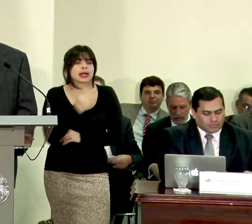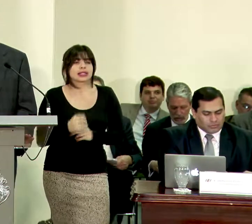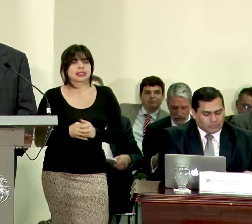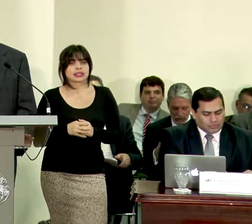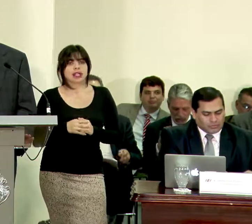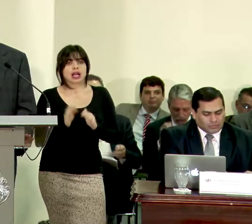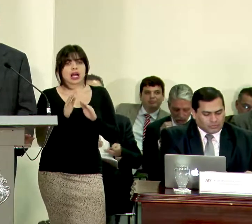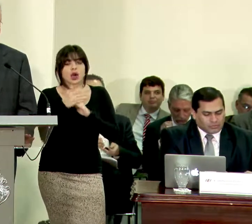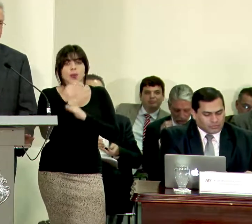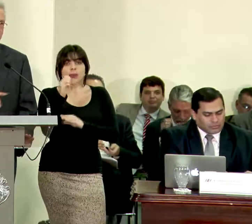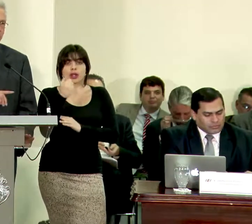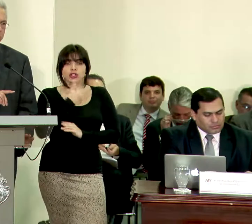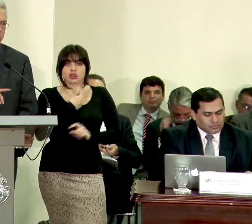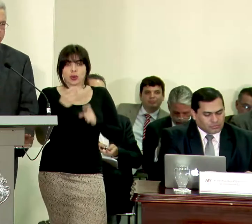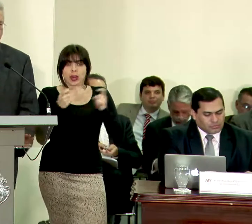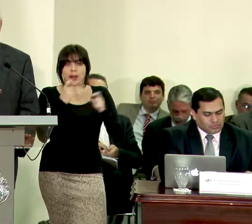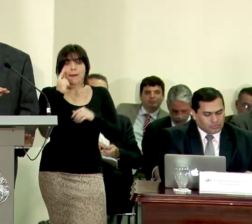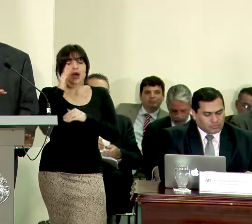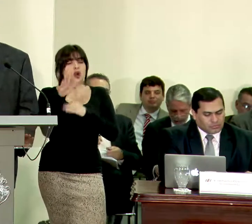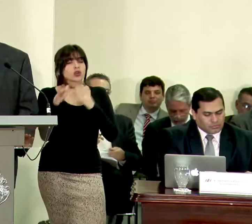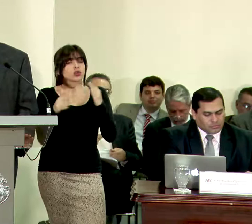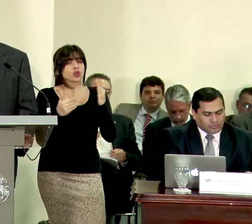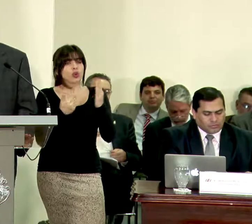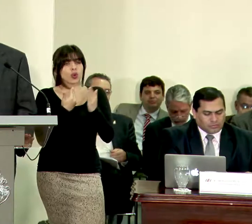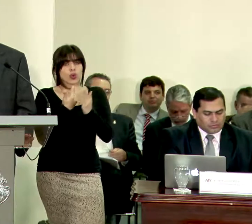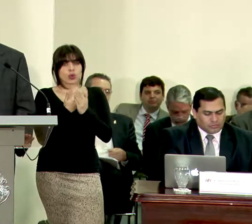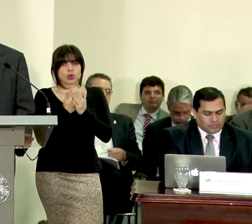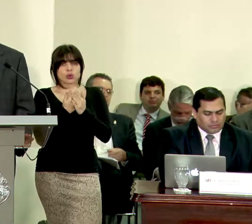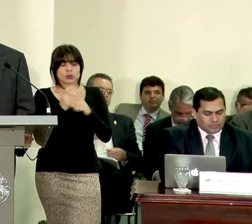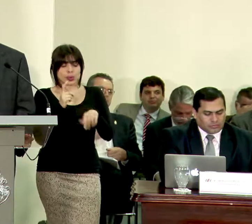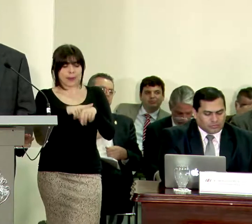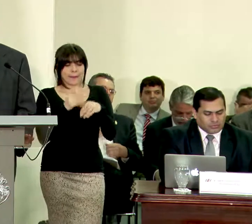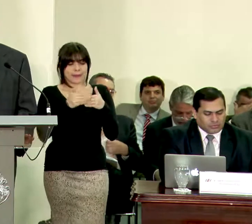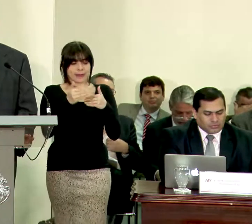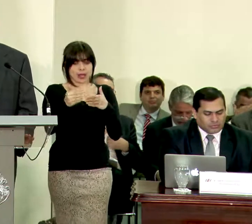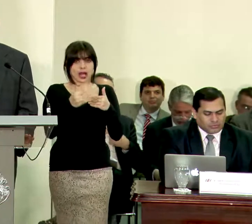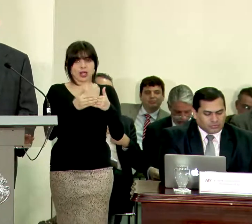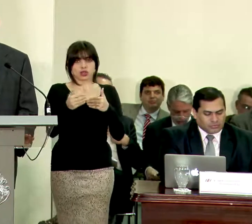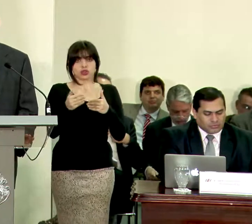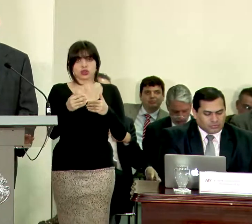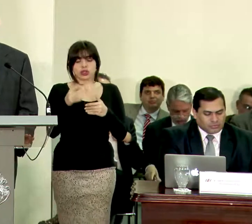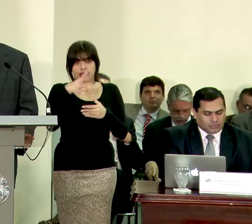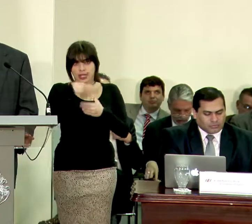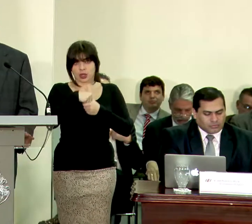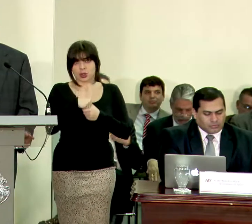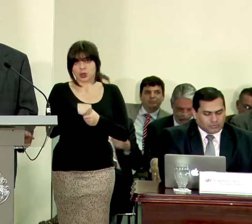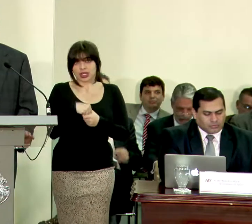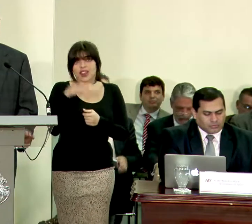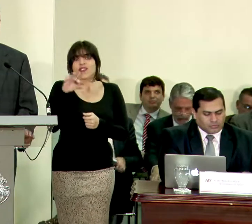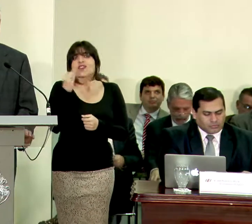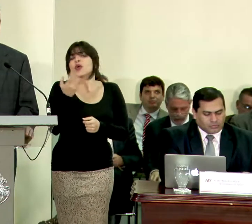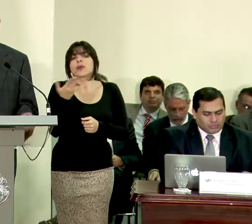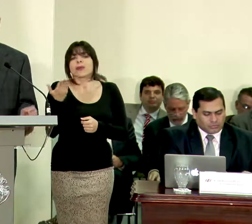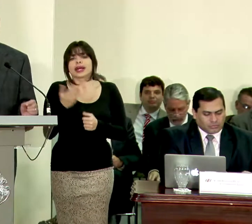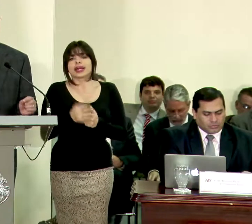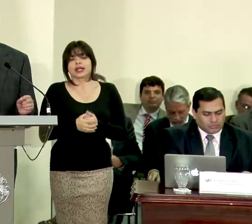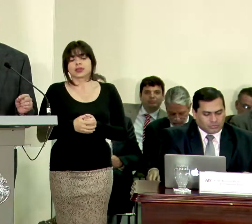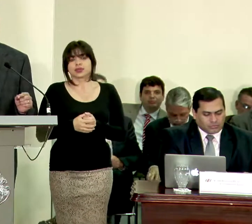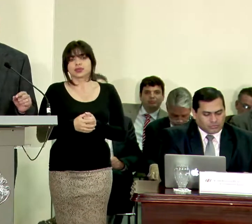en la curva soberana a todos los, a todos los plazos que cubre, de tal manera